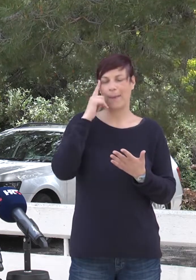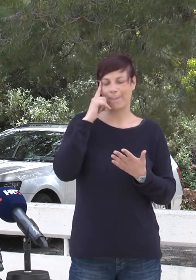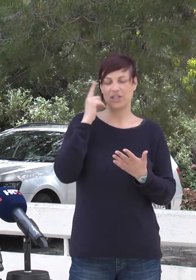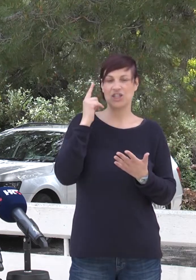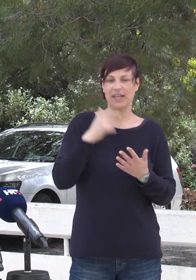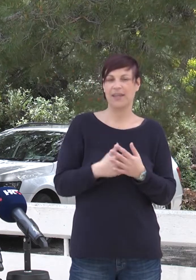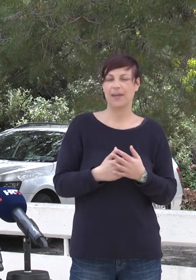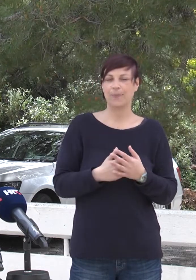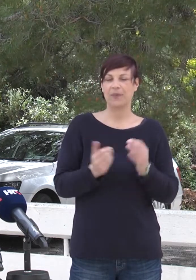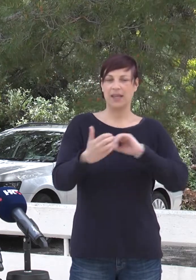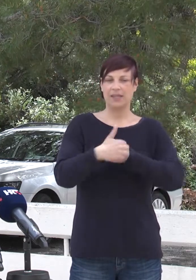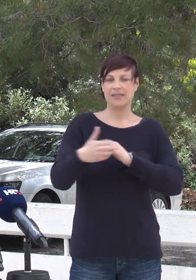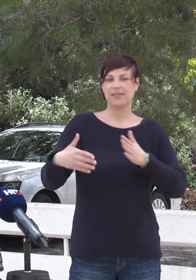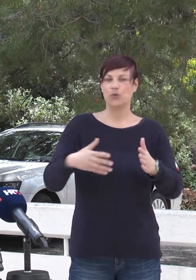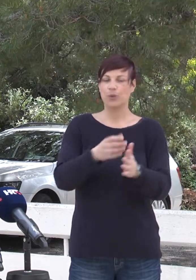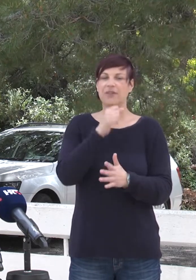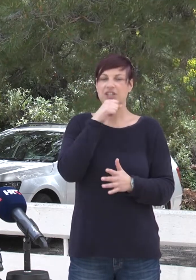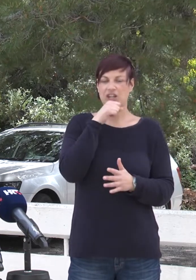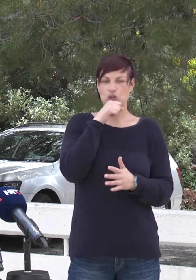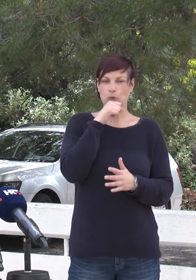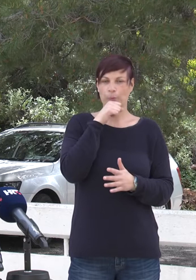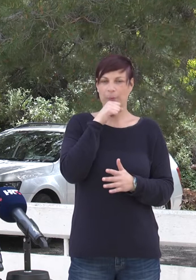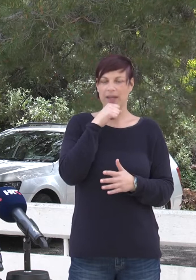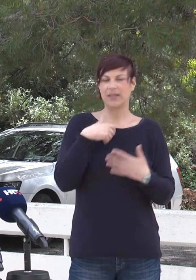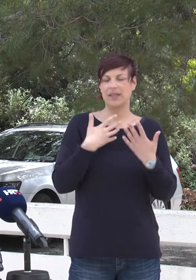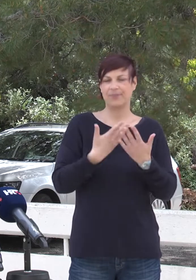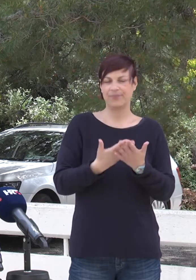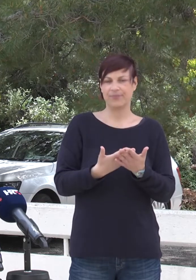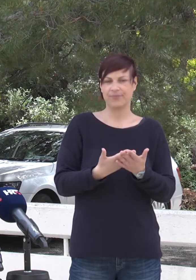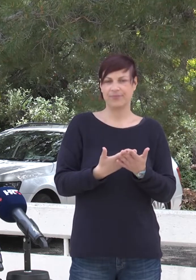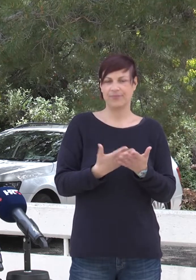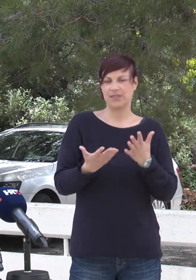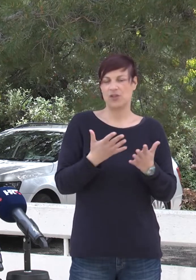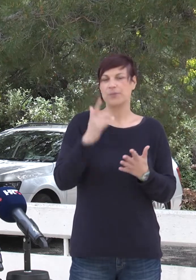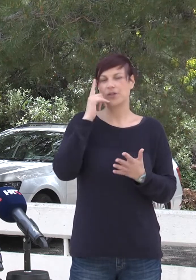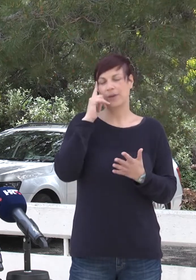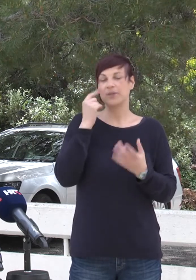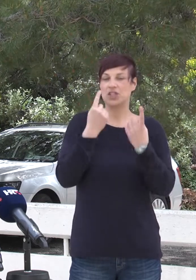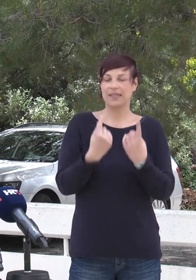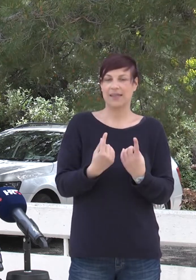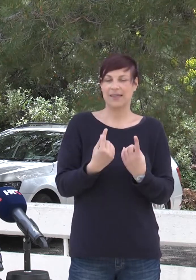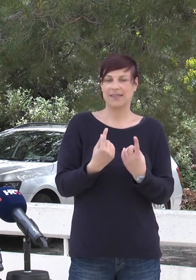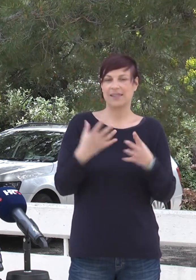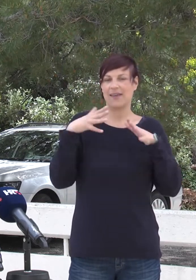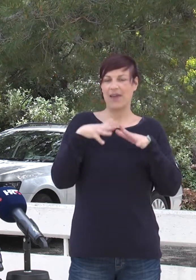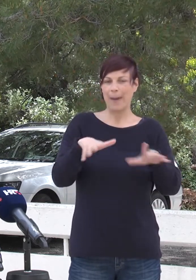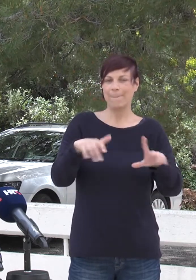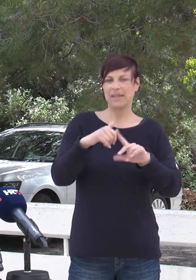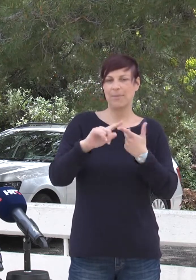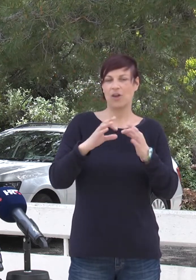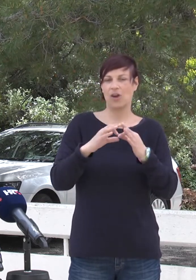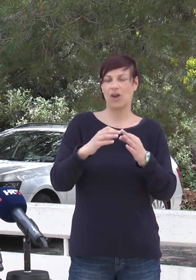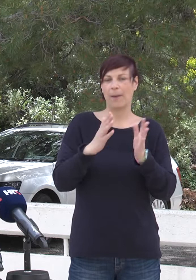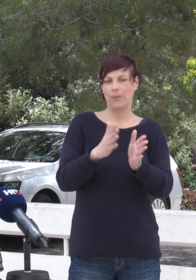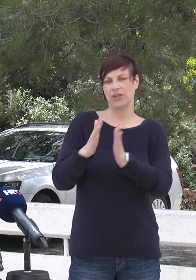da se Dubrovačko-neretvanska županija, a s obzirom na mišljenje i stav epidemiologa, podijeli u